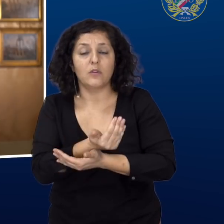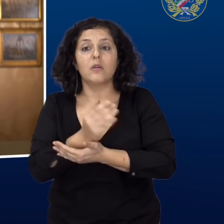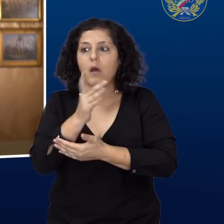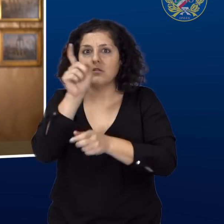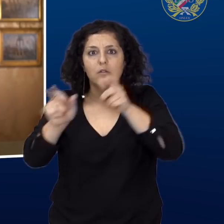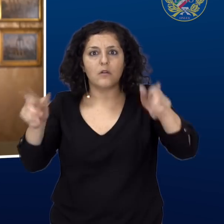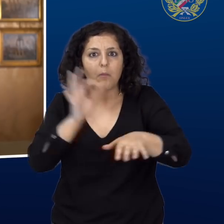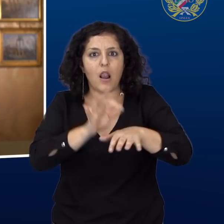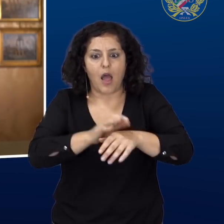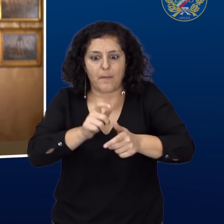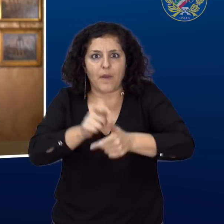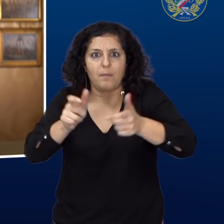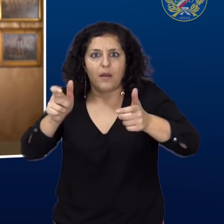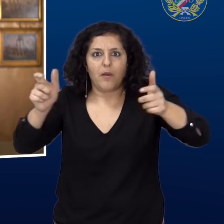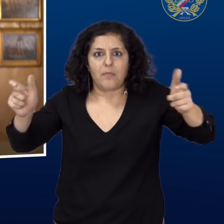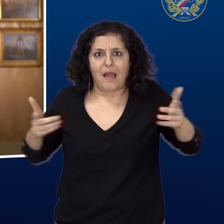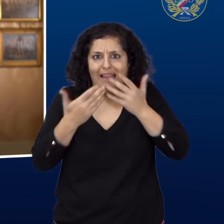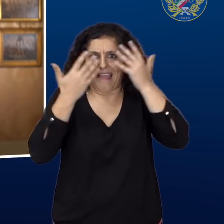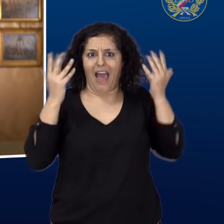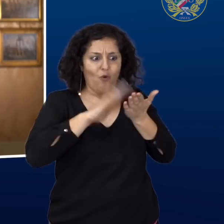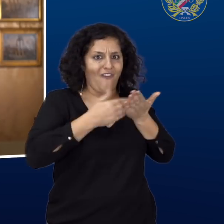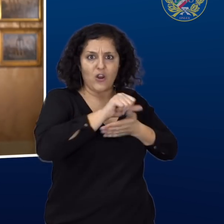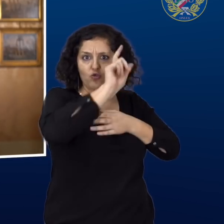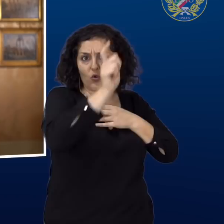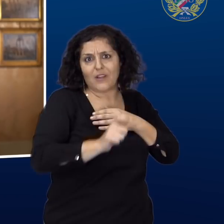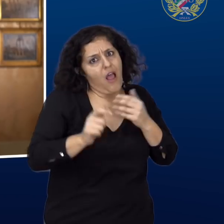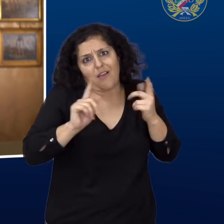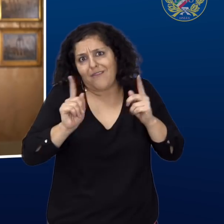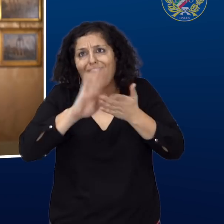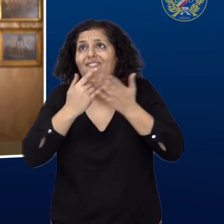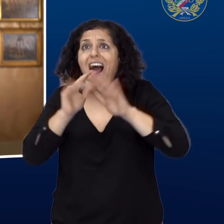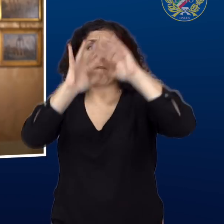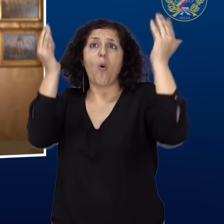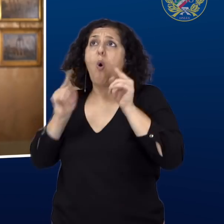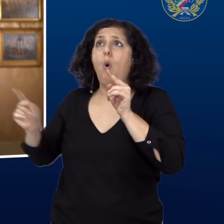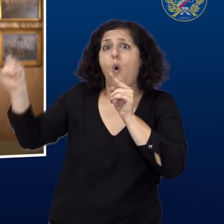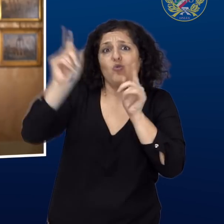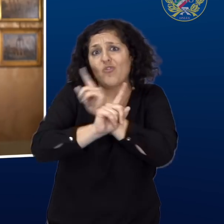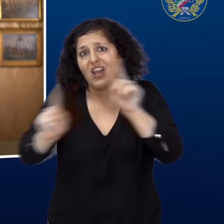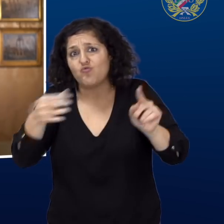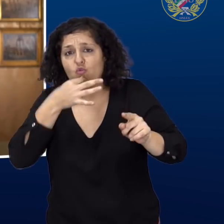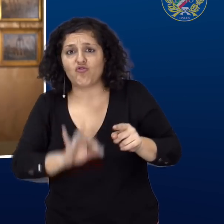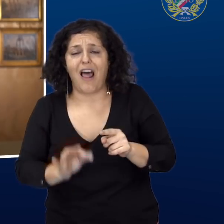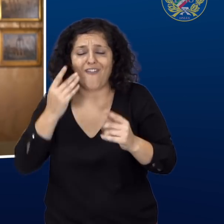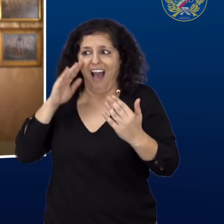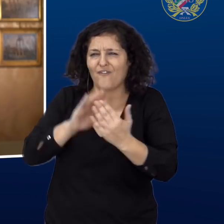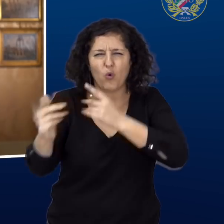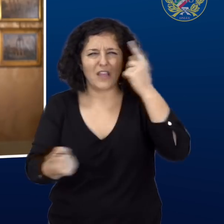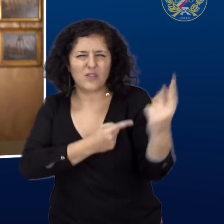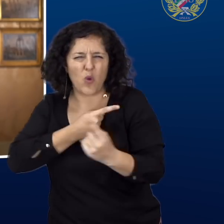è evidente che non solo l'Italia, ma nessun paese al mondo, potrebbe affrontare una simile situazione d